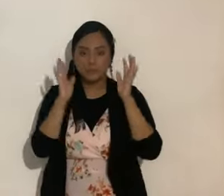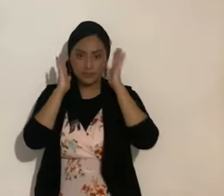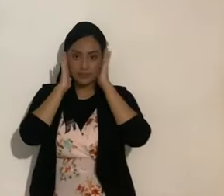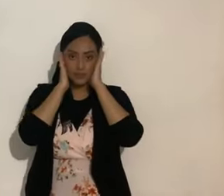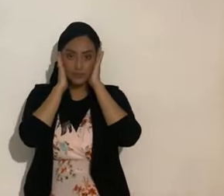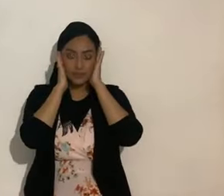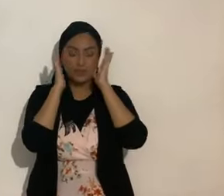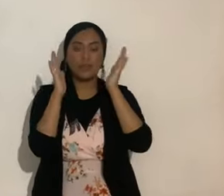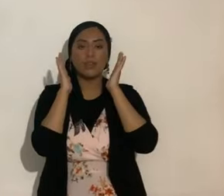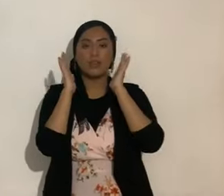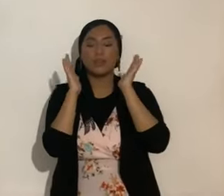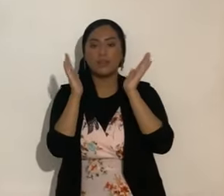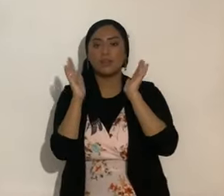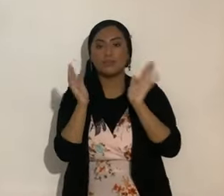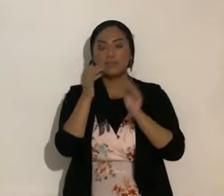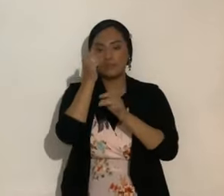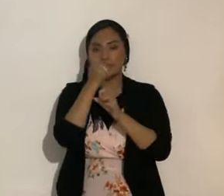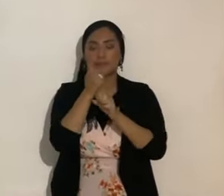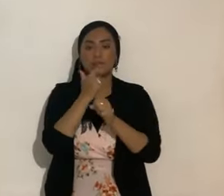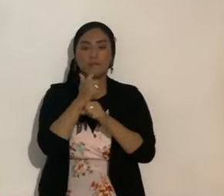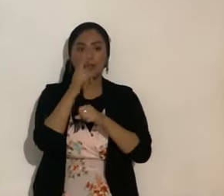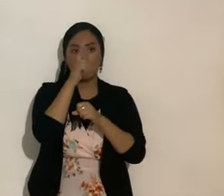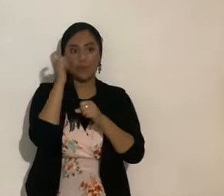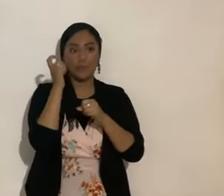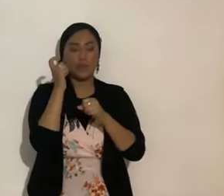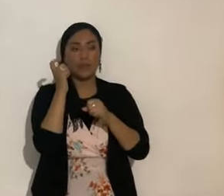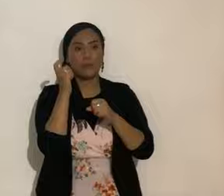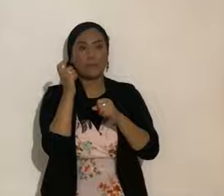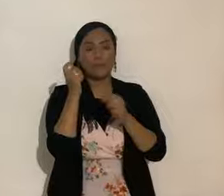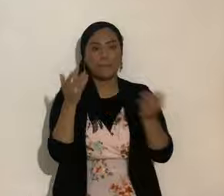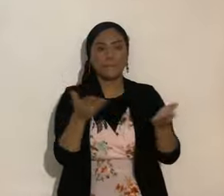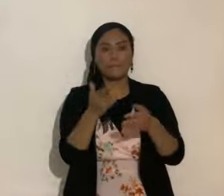esto. Mucha atención, hermanos, porque